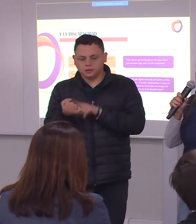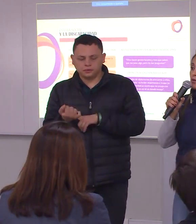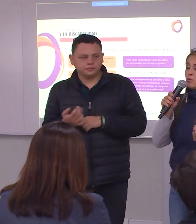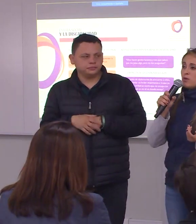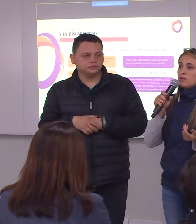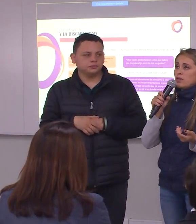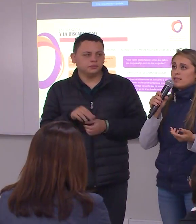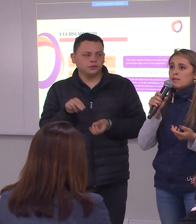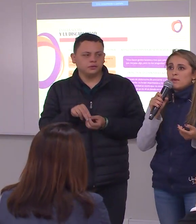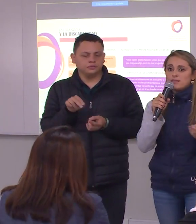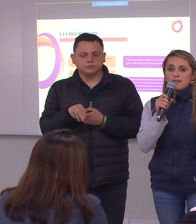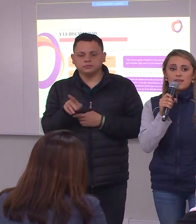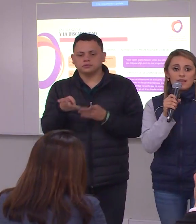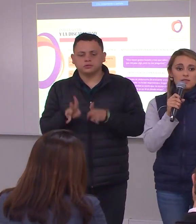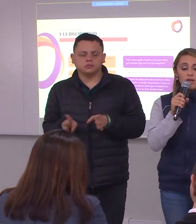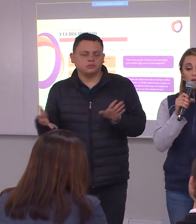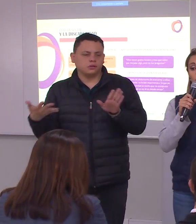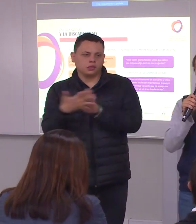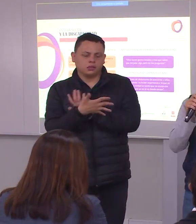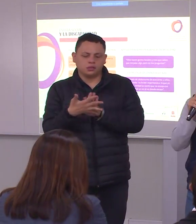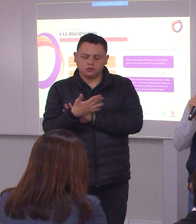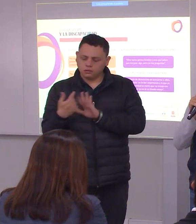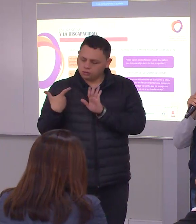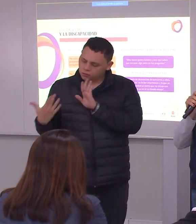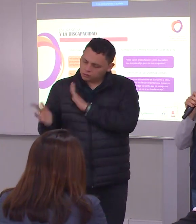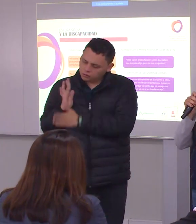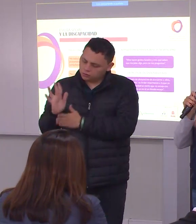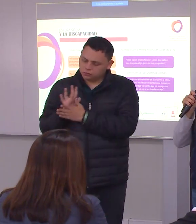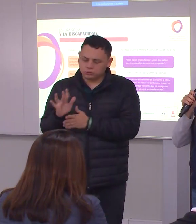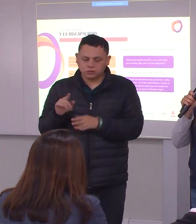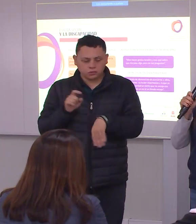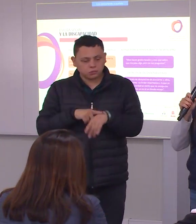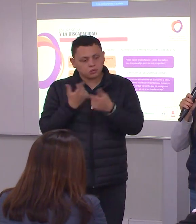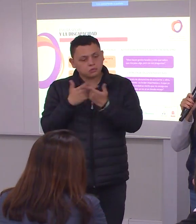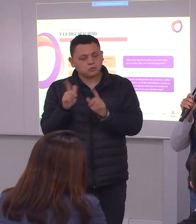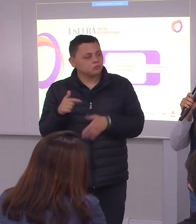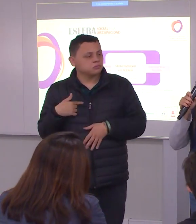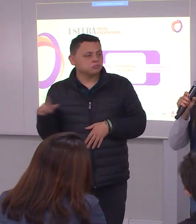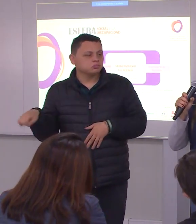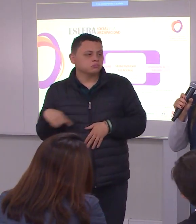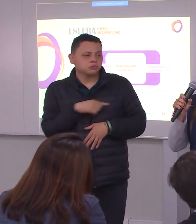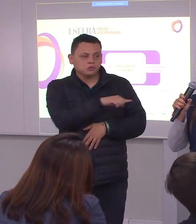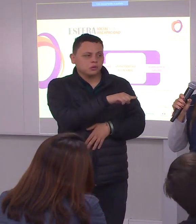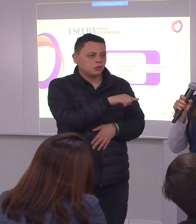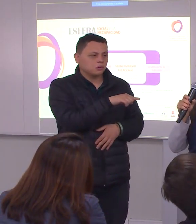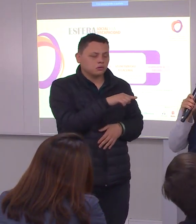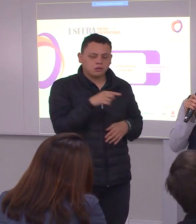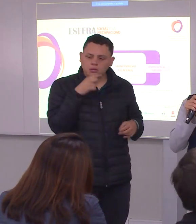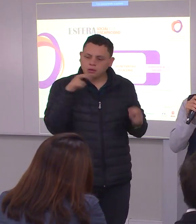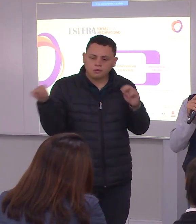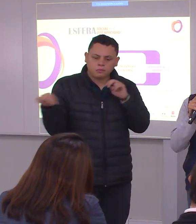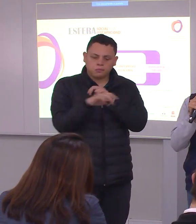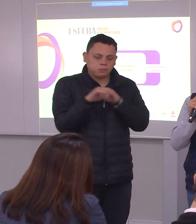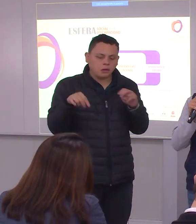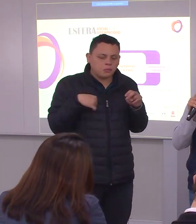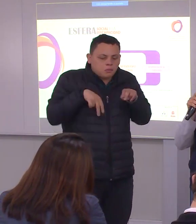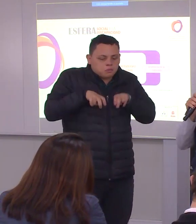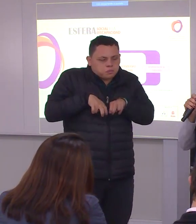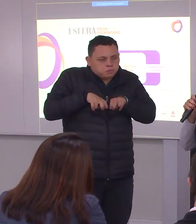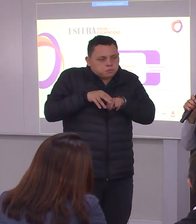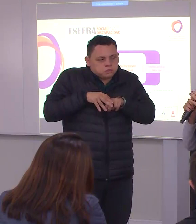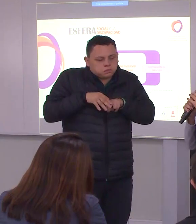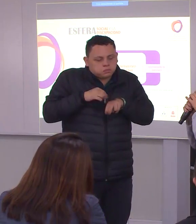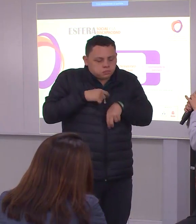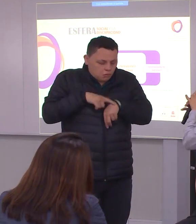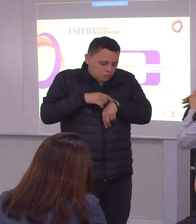casos como estudiantes que me dicen que en los huecos se van a ciertos sitios donde nadie pasa para quedarse ahí y